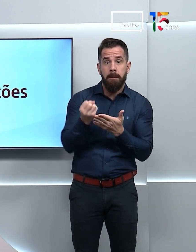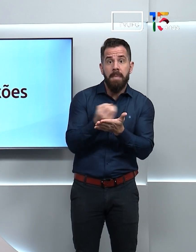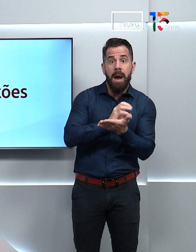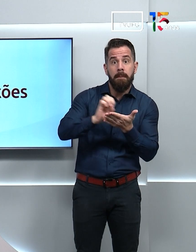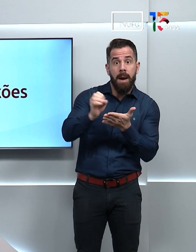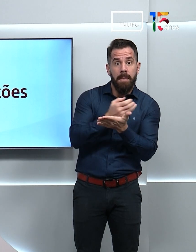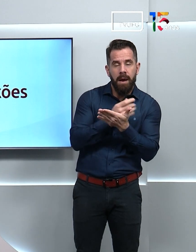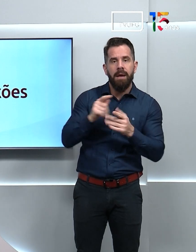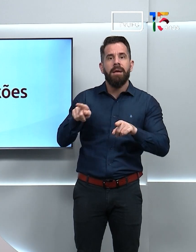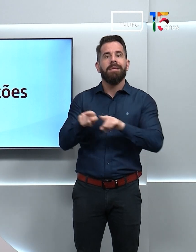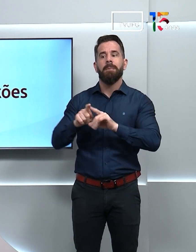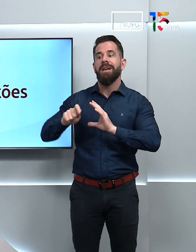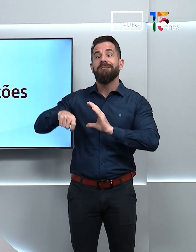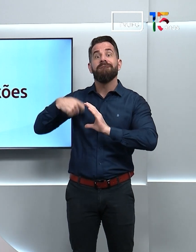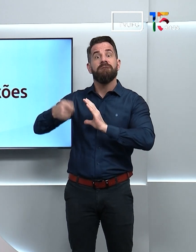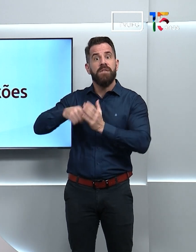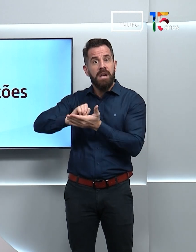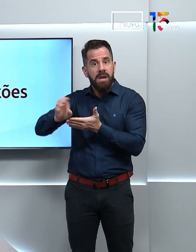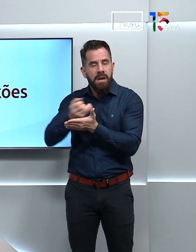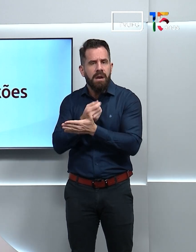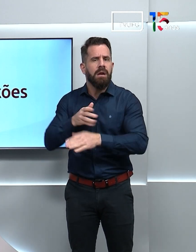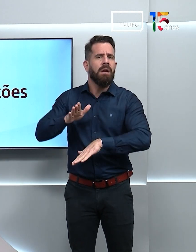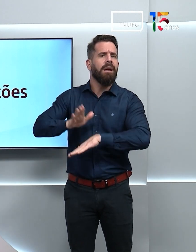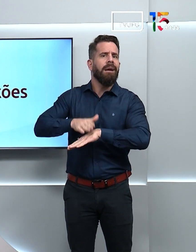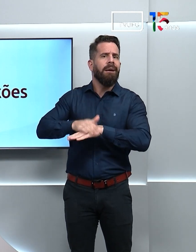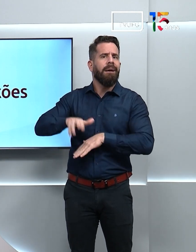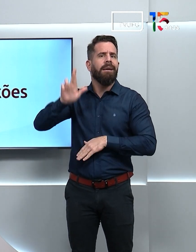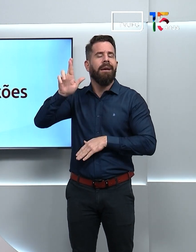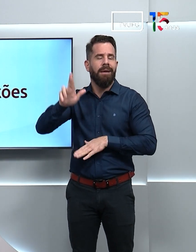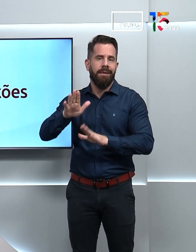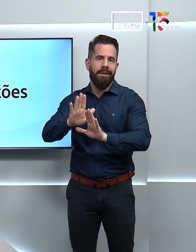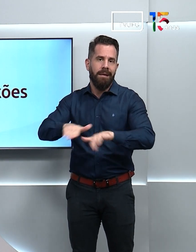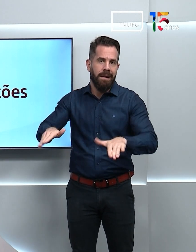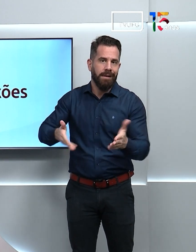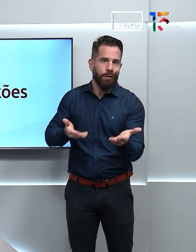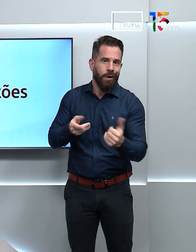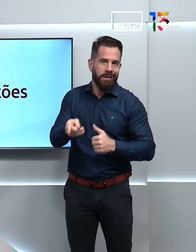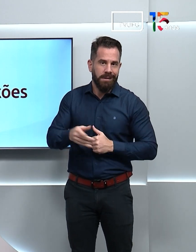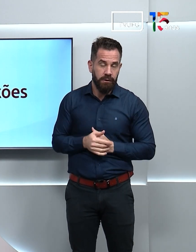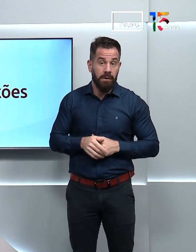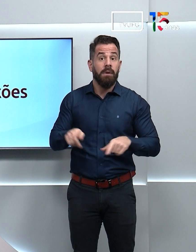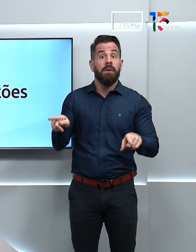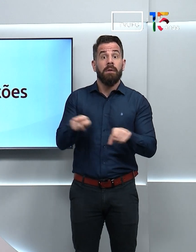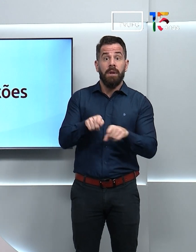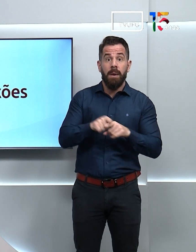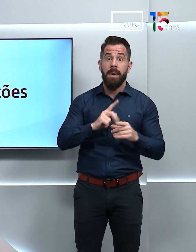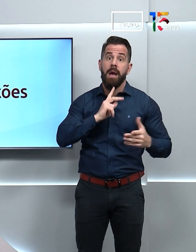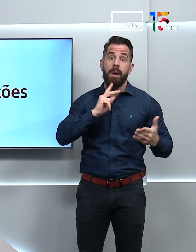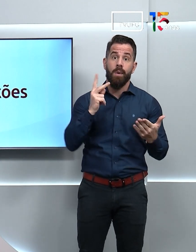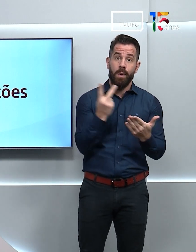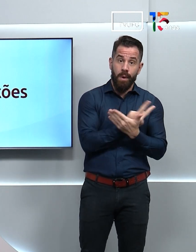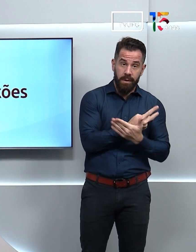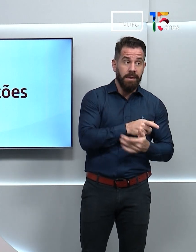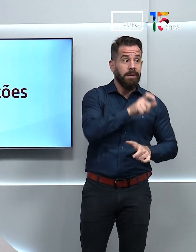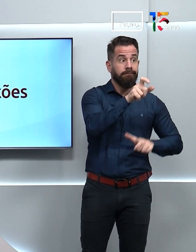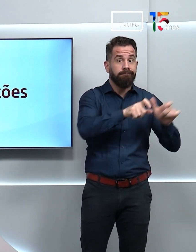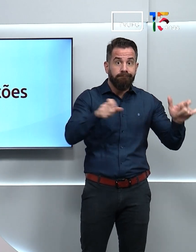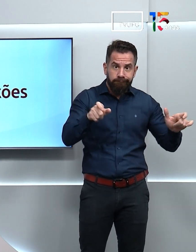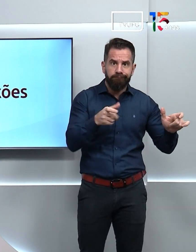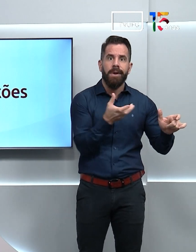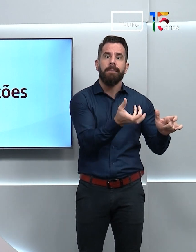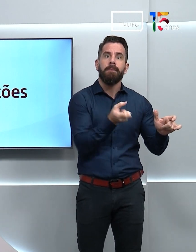de vídeos por crianças e adolescentes. E também sobre fraudes em benefícios de prestação